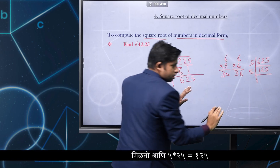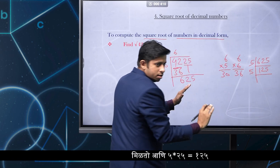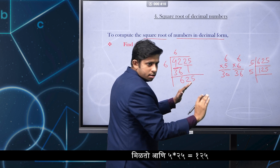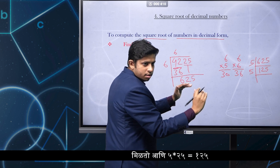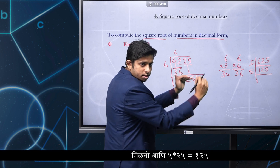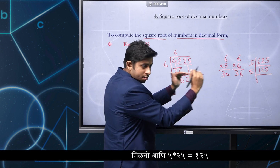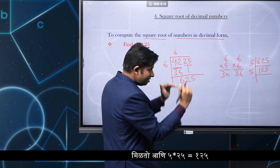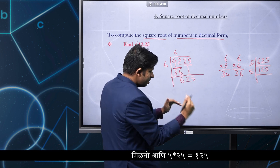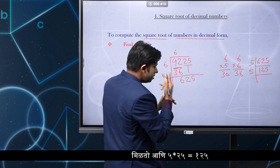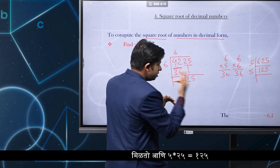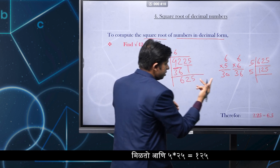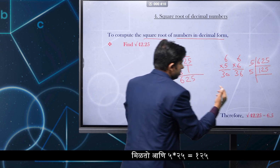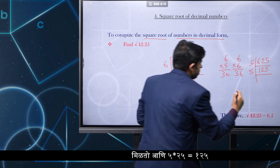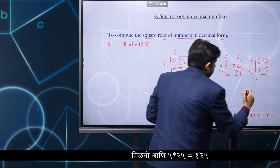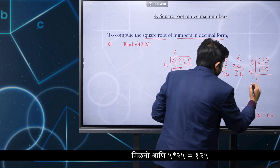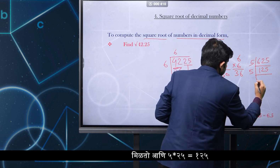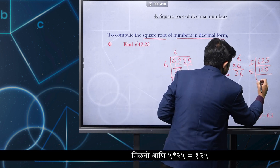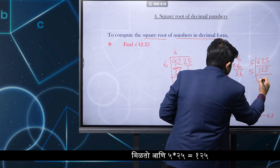25 बरोबर 125.